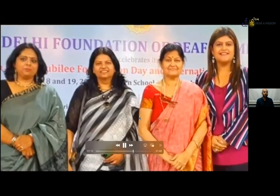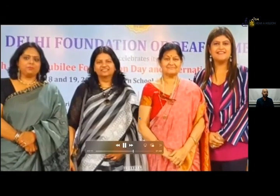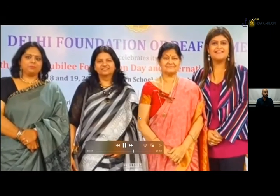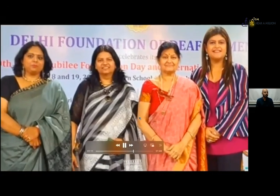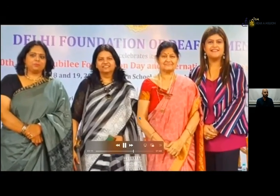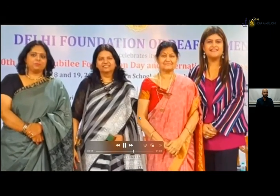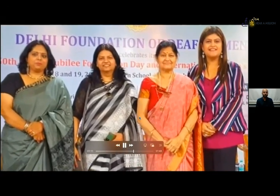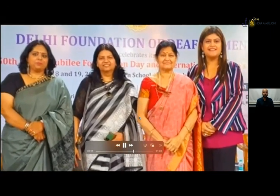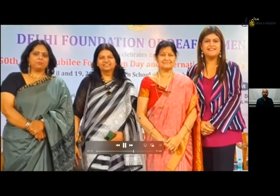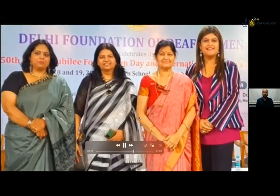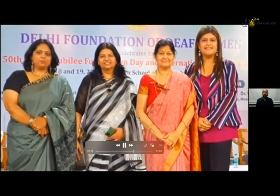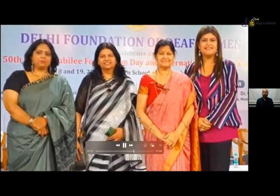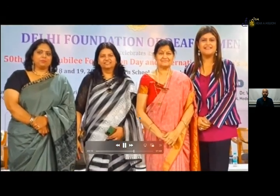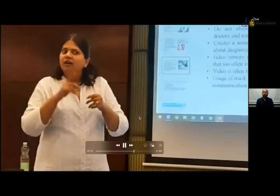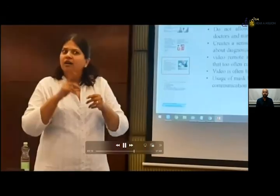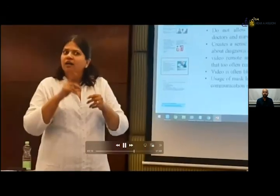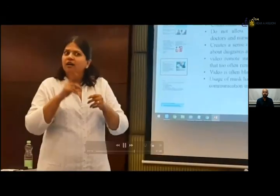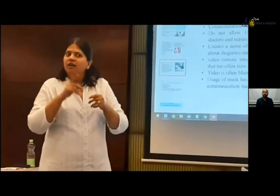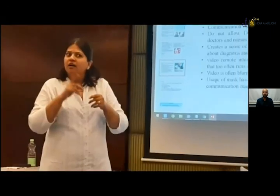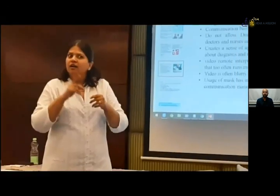பேசக்கூடாது.